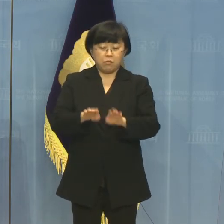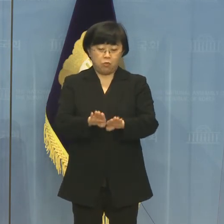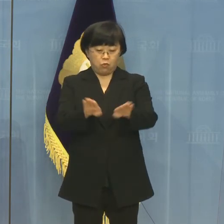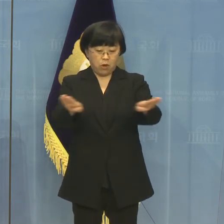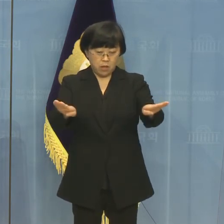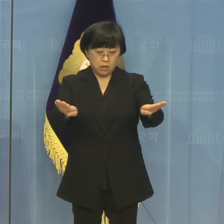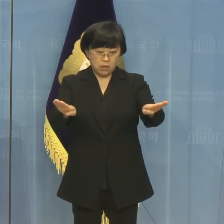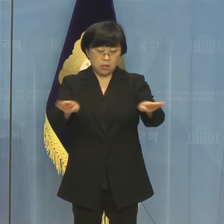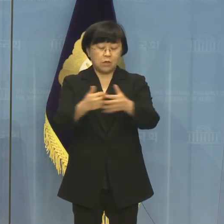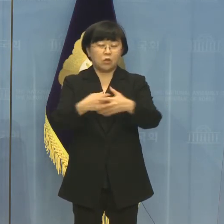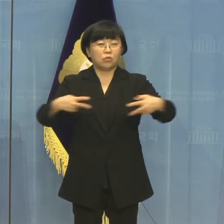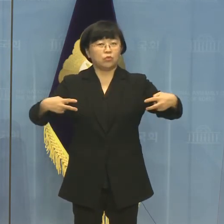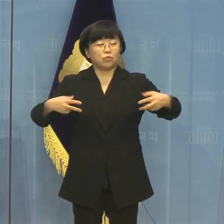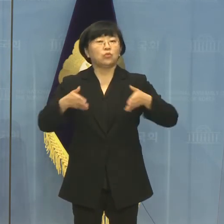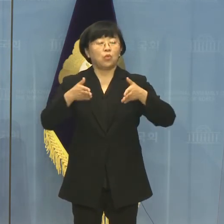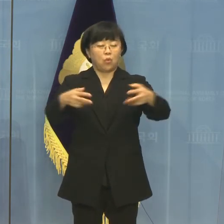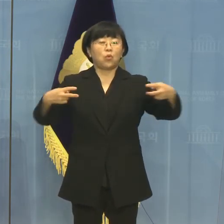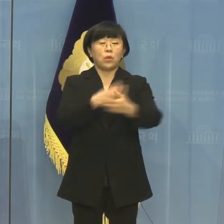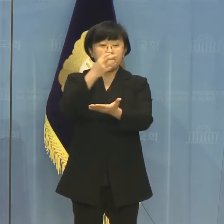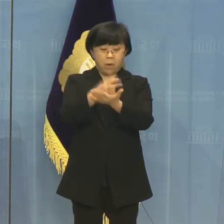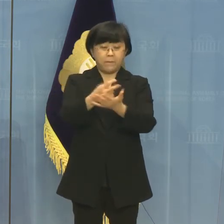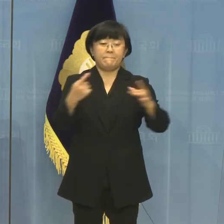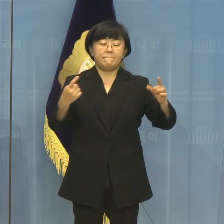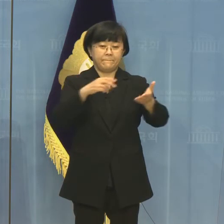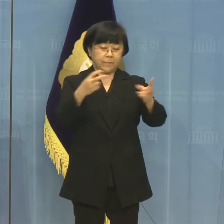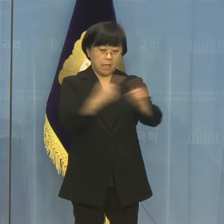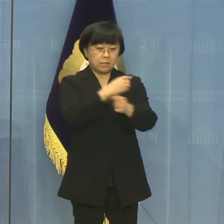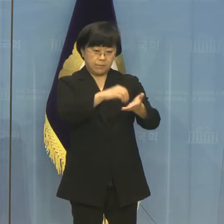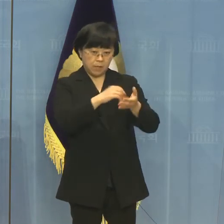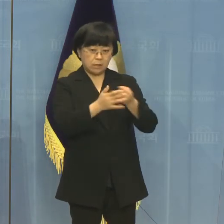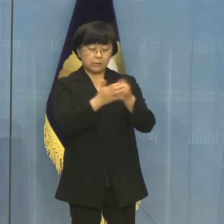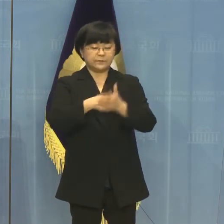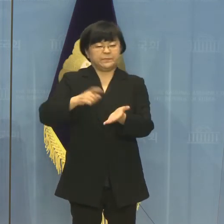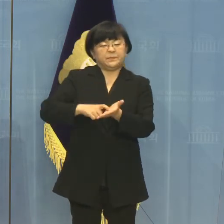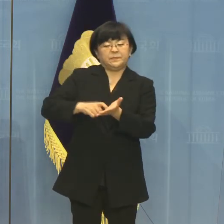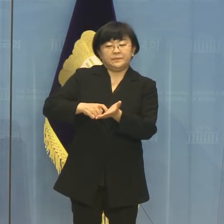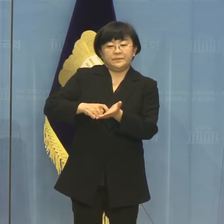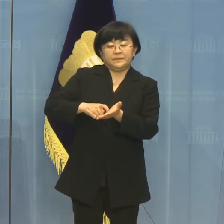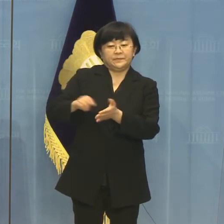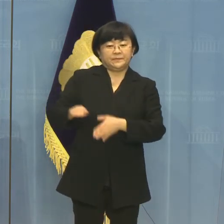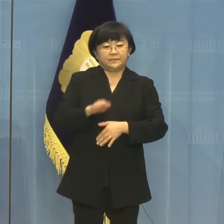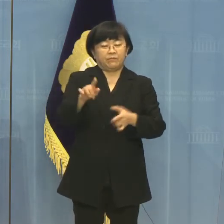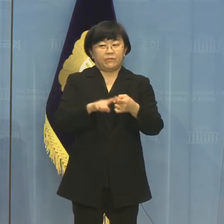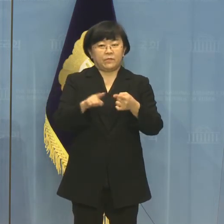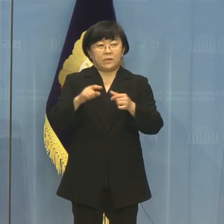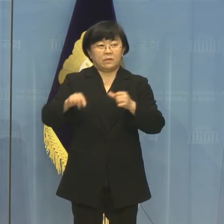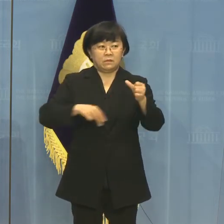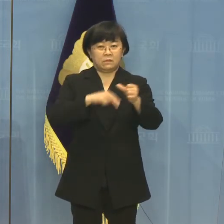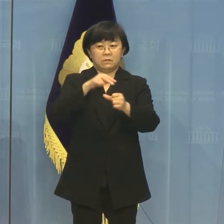추가하는 도로교통법 개정안이 접수되었습니다. 현행법은 긴급자동차의 길터주기 요령에 관한